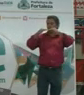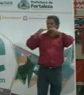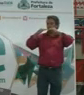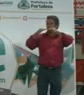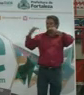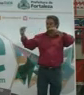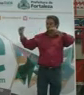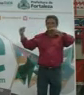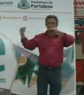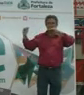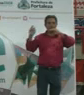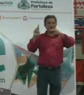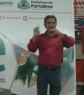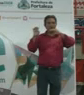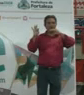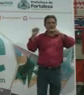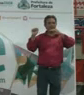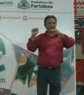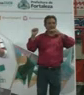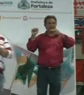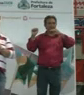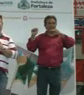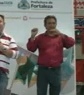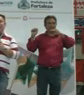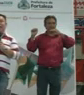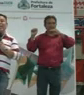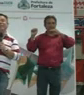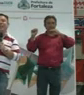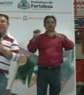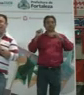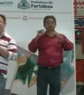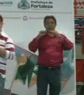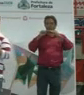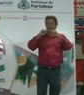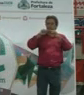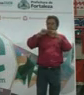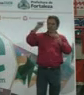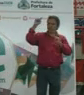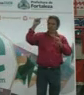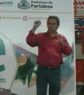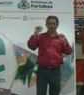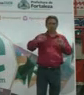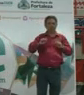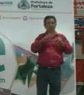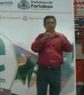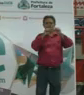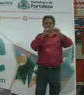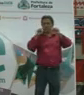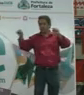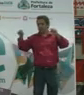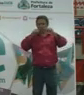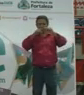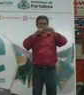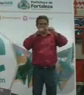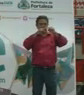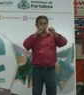grau, eu tenho um gráfico como uma reta. Essa reta, ela pode ser uma